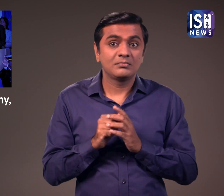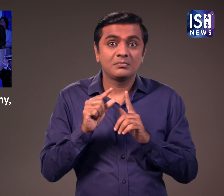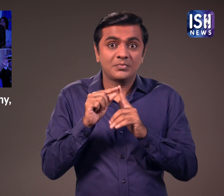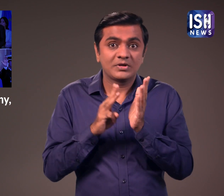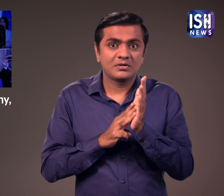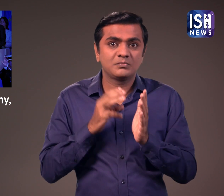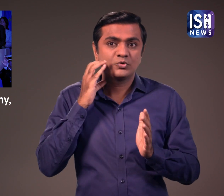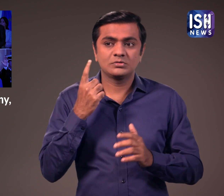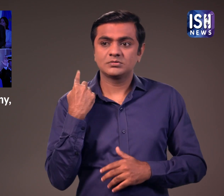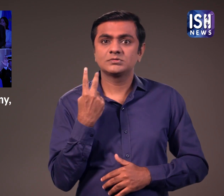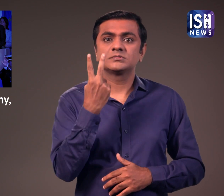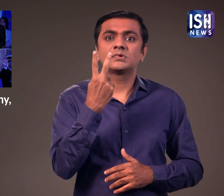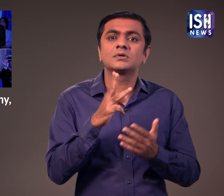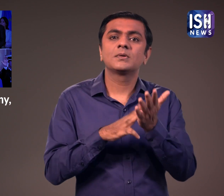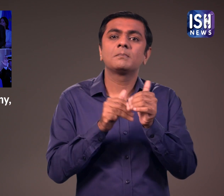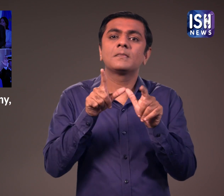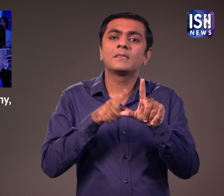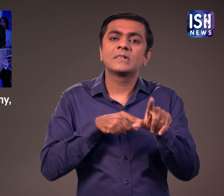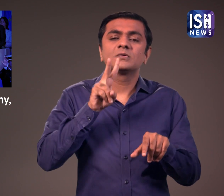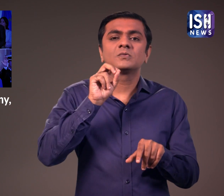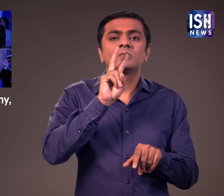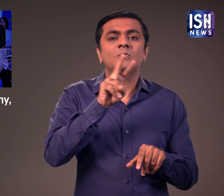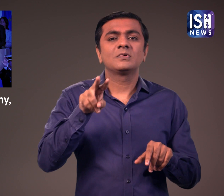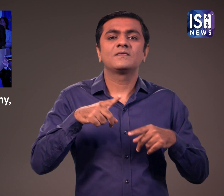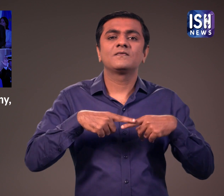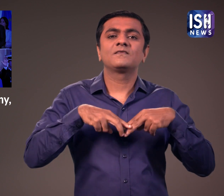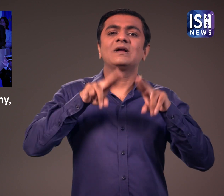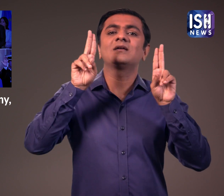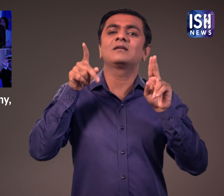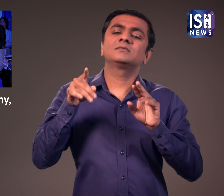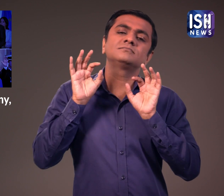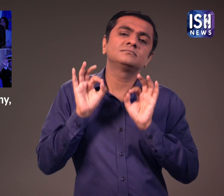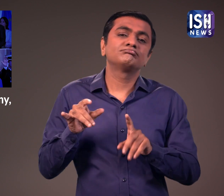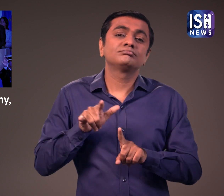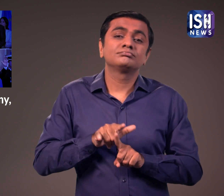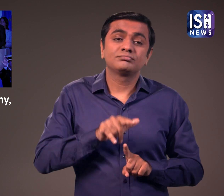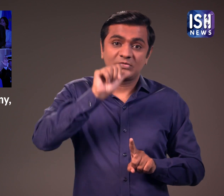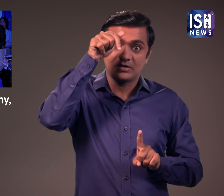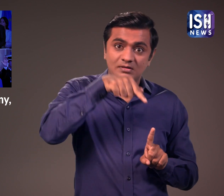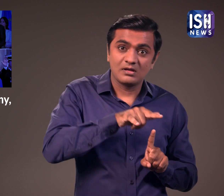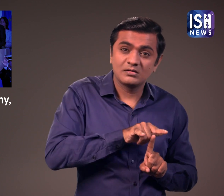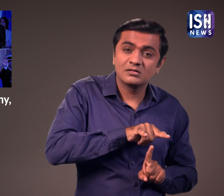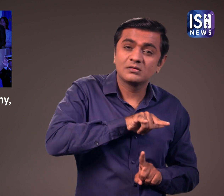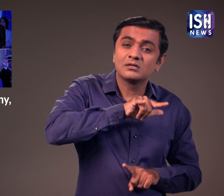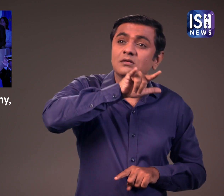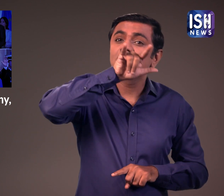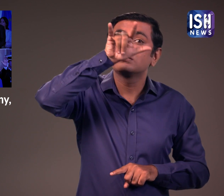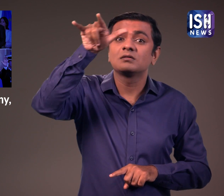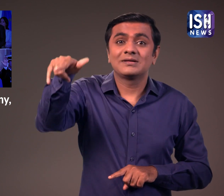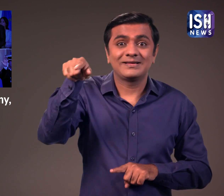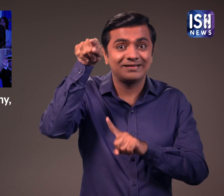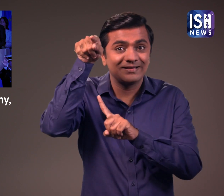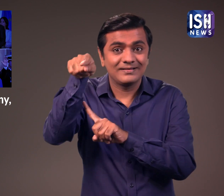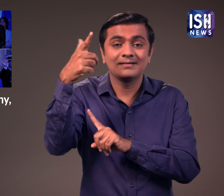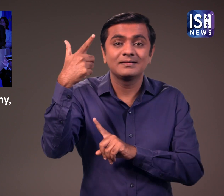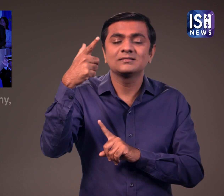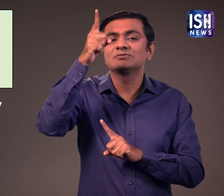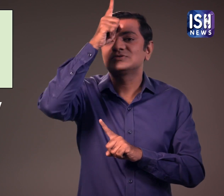कल 2 मैं 2022 को प्रधानमंत्री मोदी ने आखिरकार अपना दौरा शुरू किया और बर्लिन जर्मनी